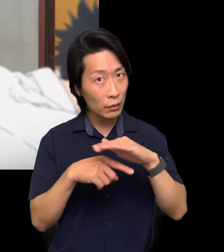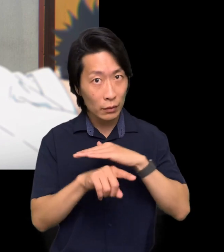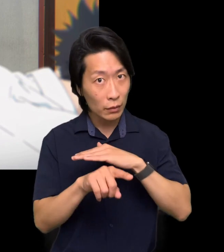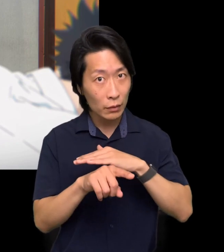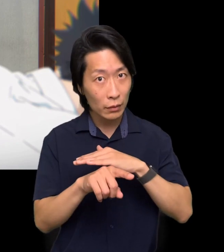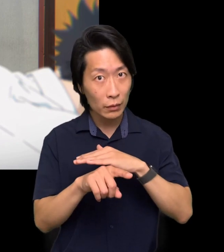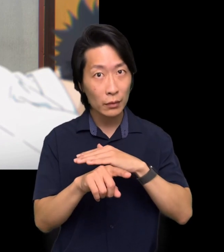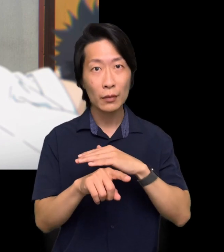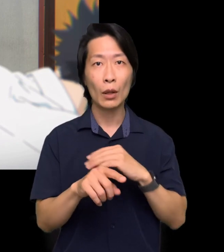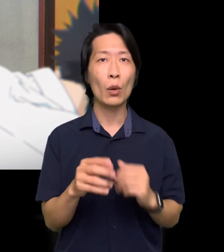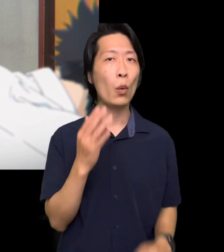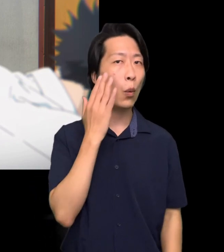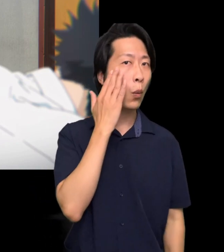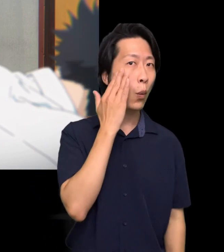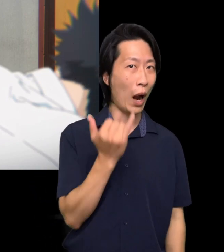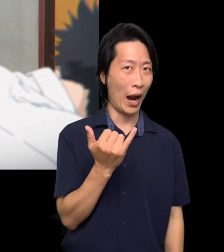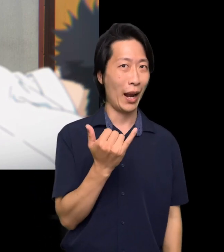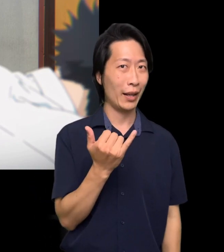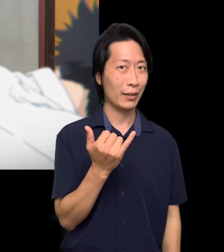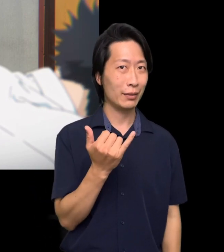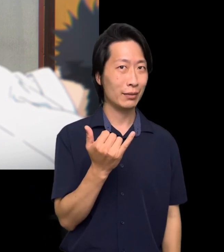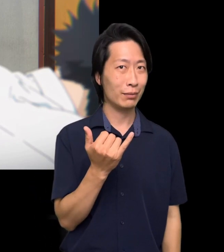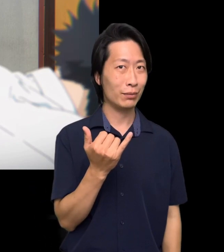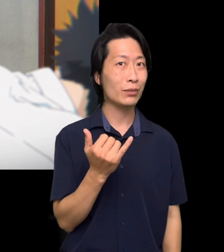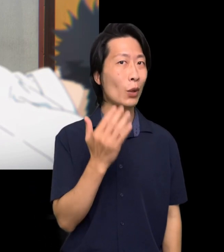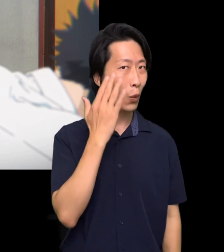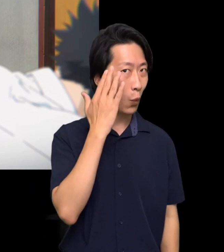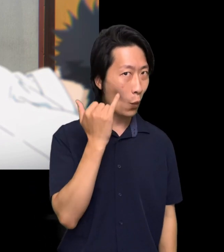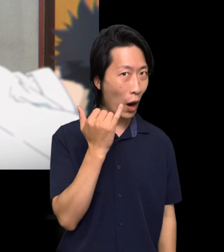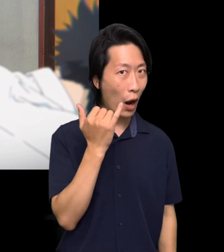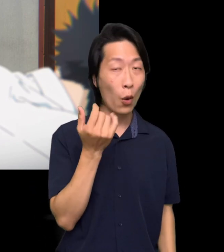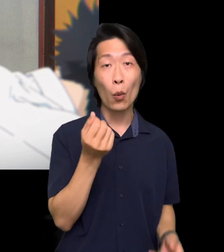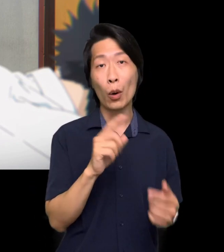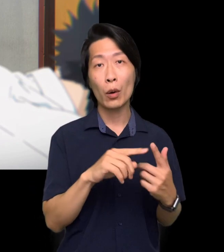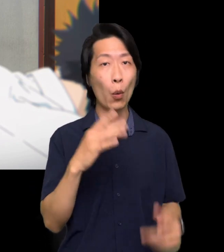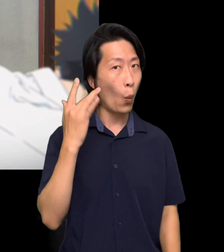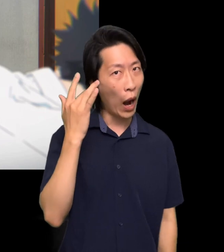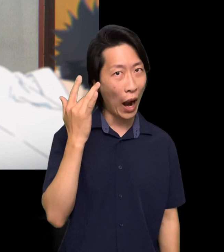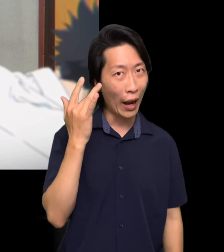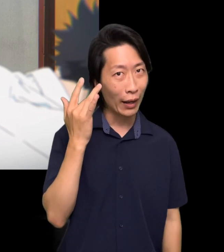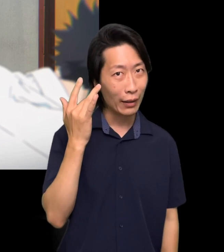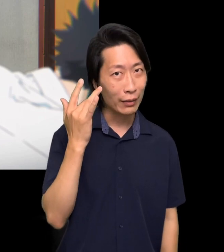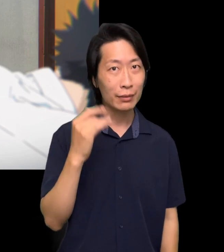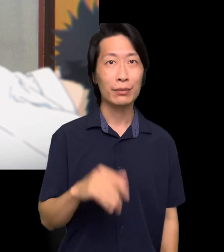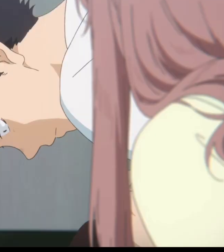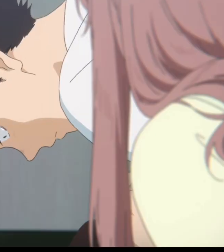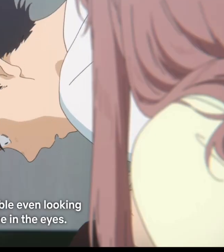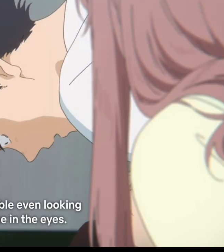なんで？ Why? Why? Or this is another way to sign why.